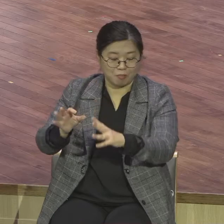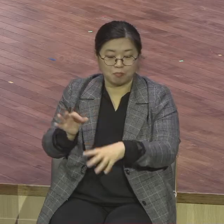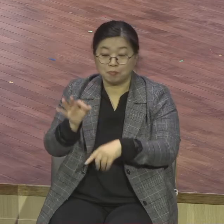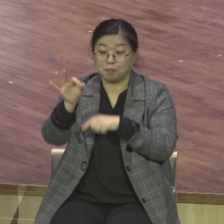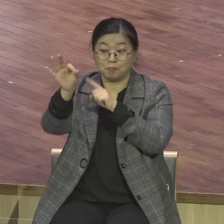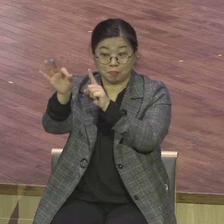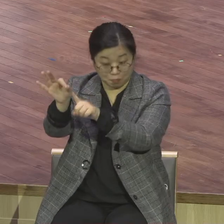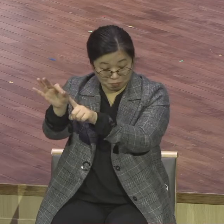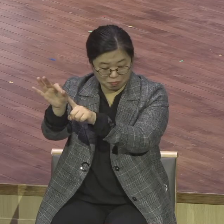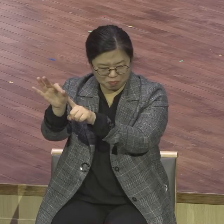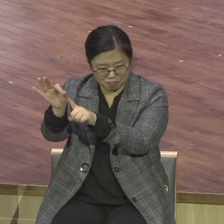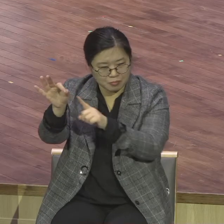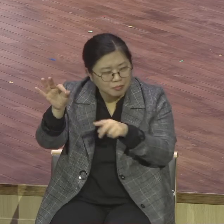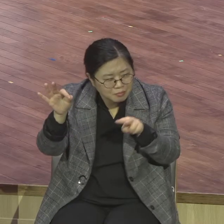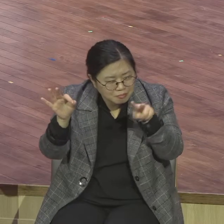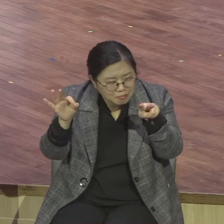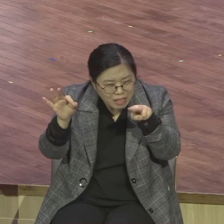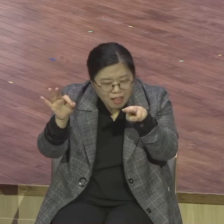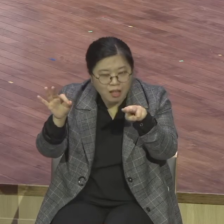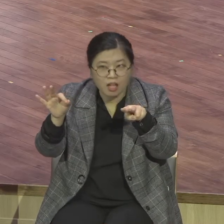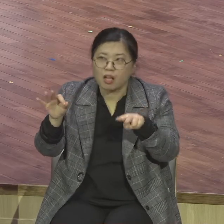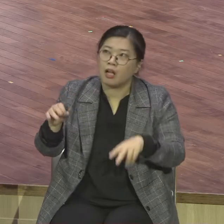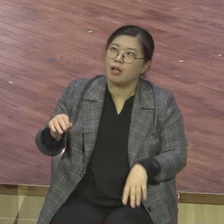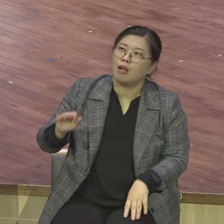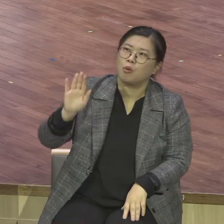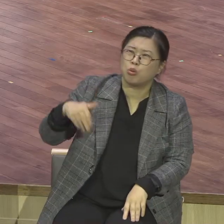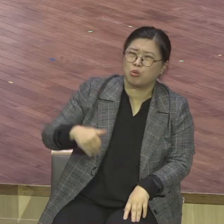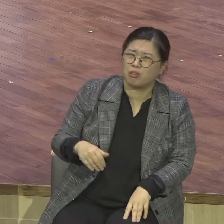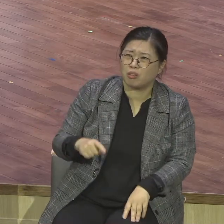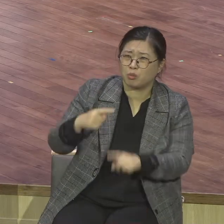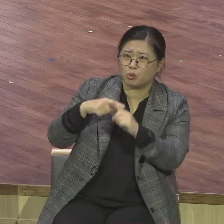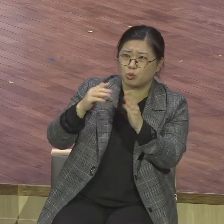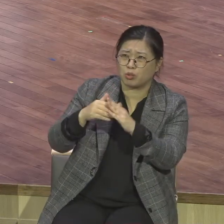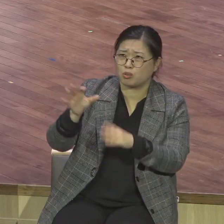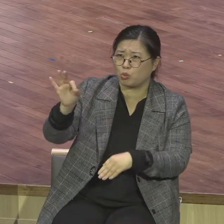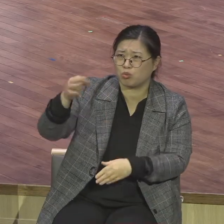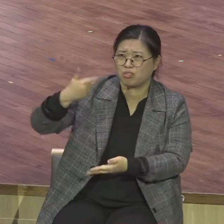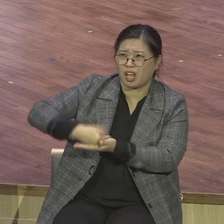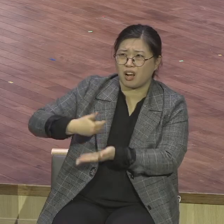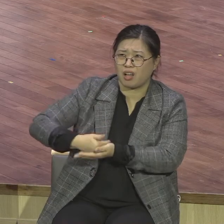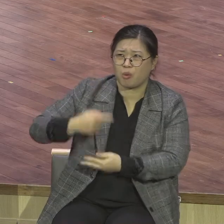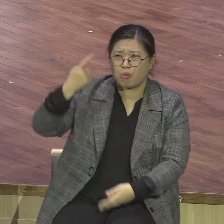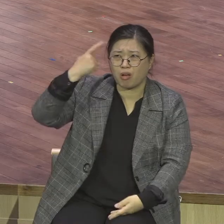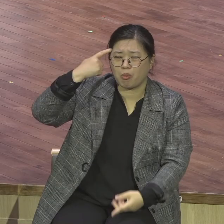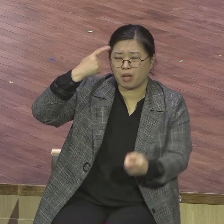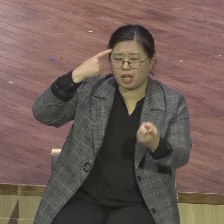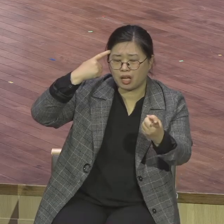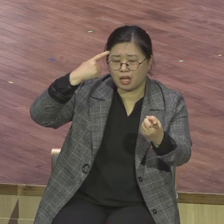거예요. 영적 상태가 딱 다 드러나. 테스트.